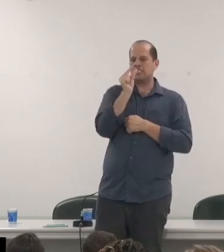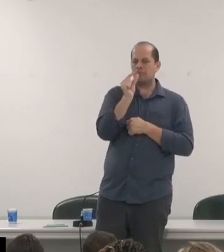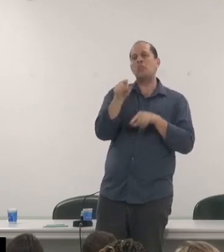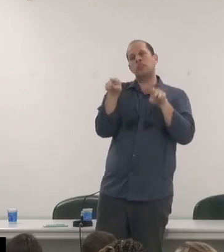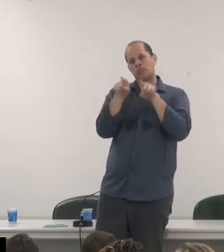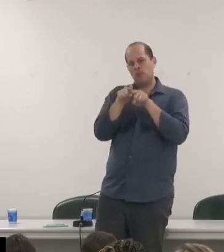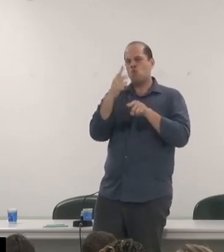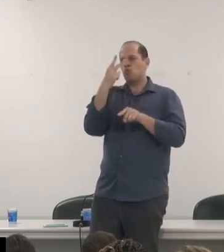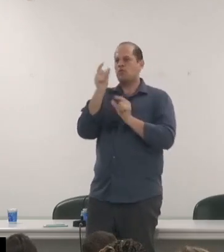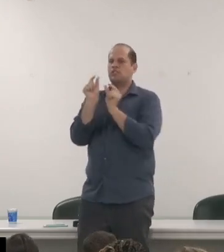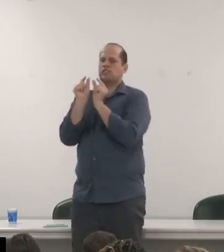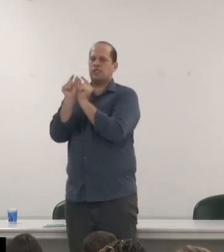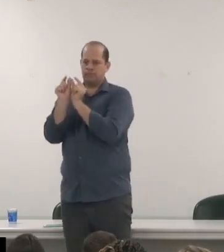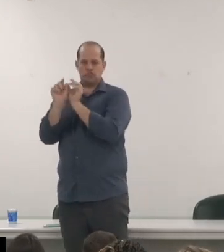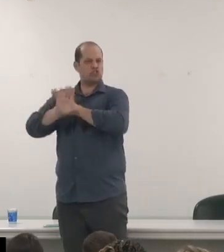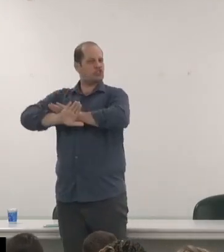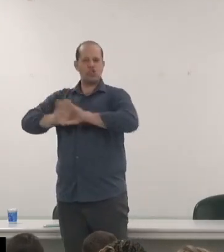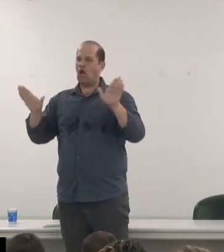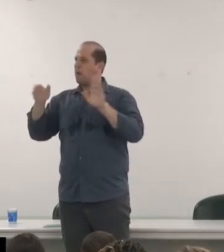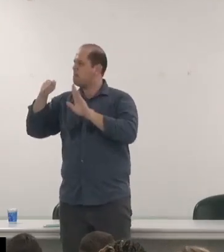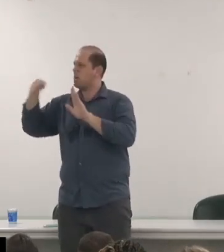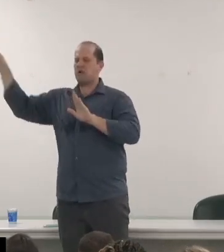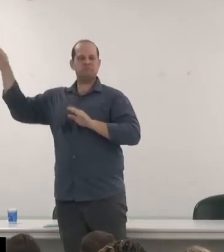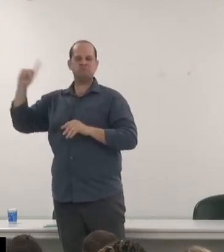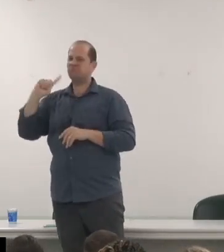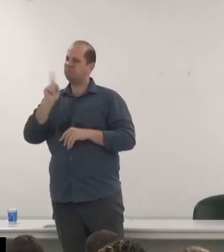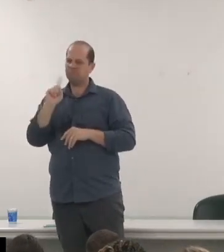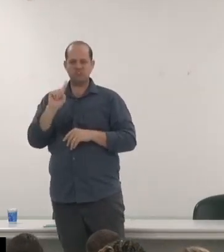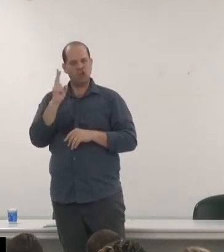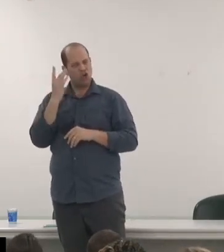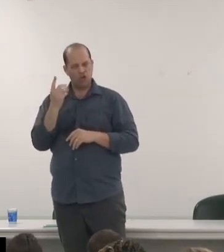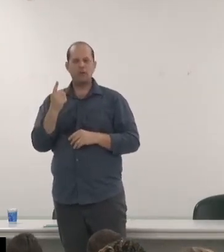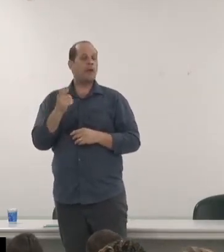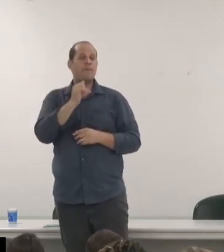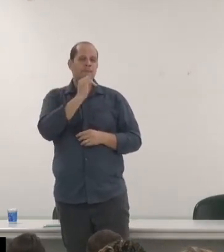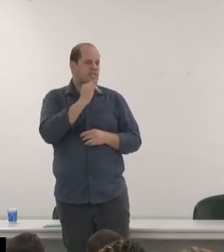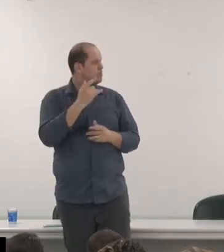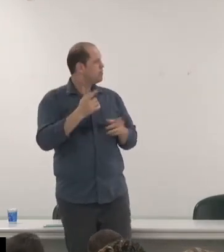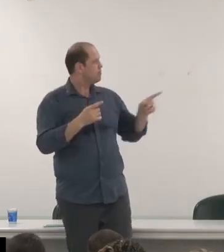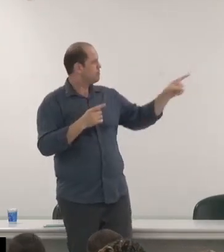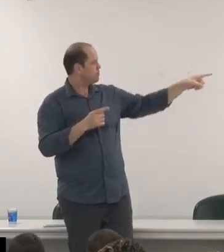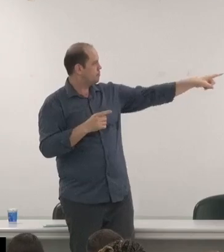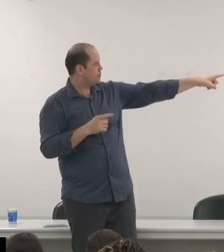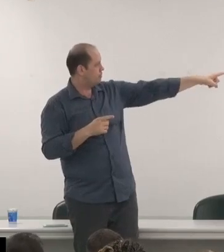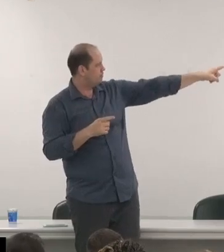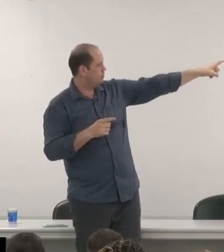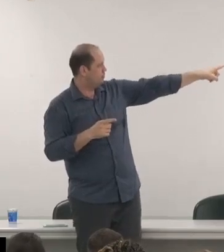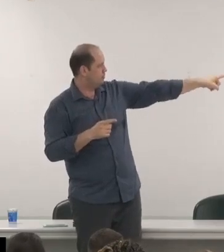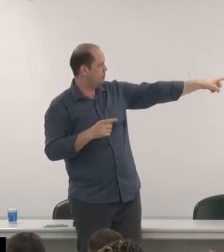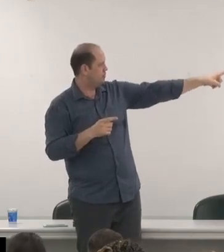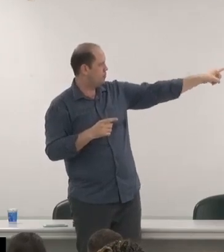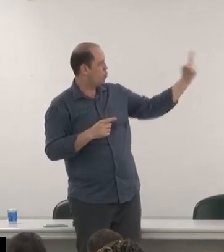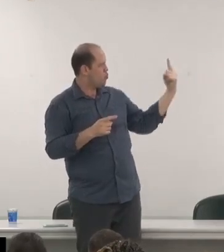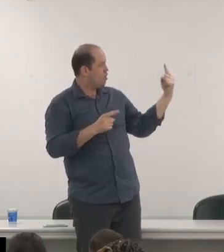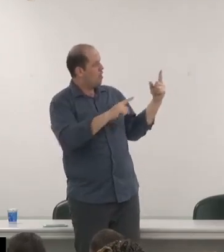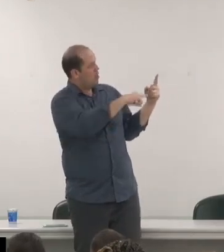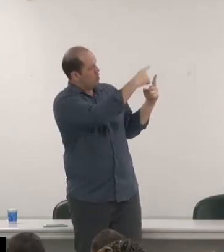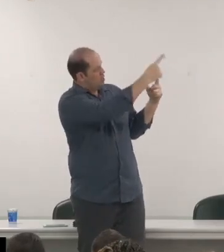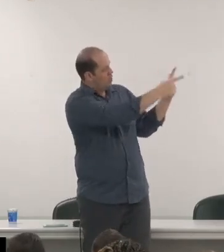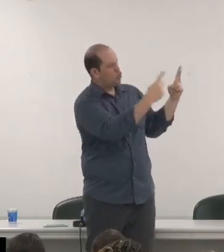2 movimentos, ou 2 fonemas, 2 sílabas. Mais do que isso, nós não encontramos na pesquisa.